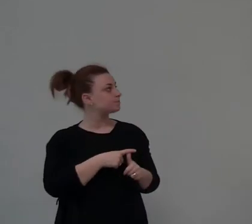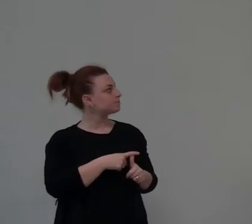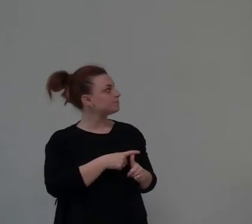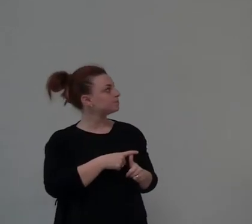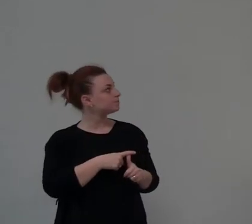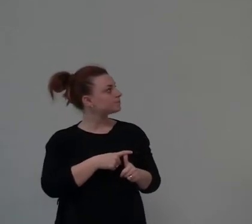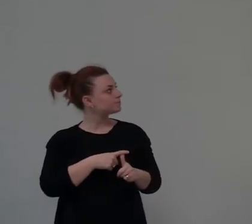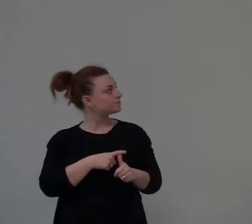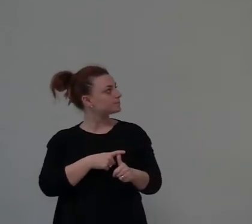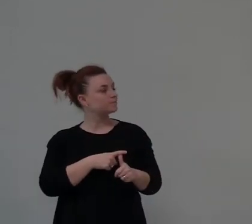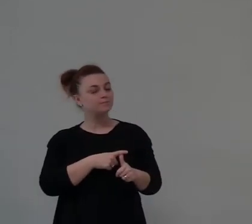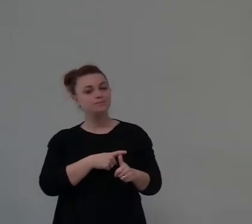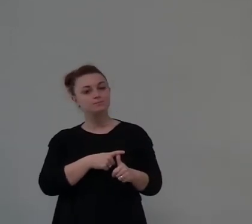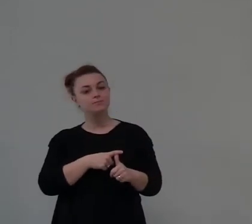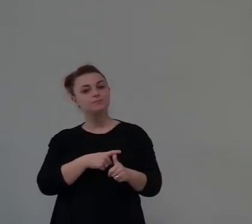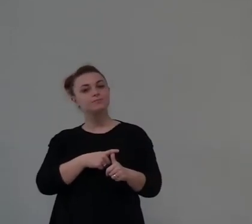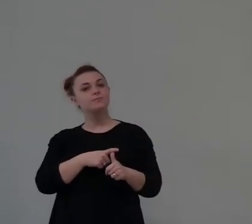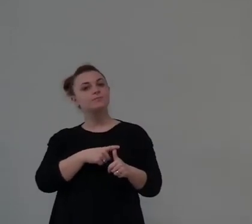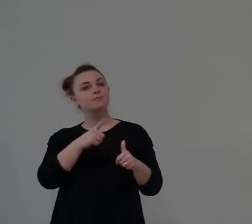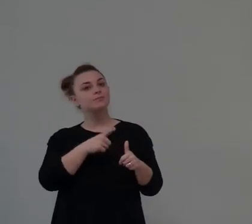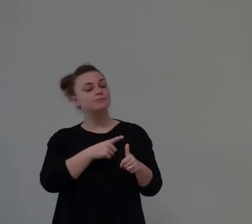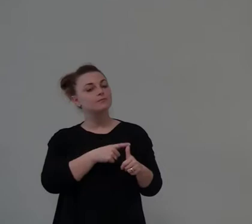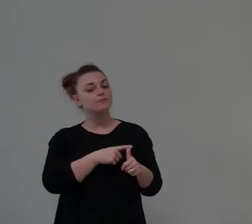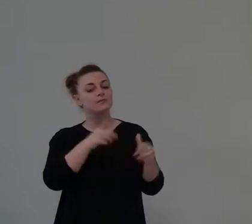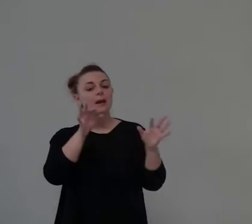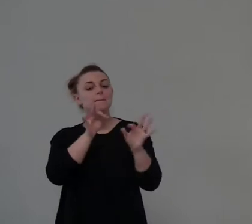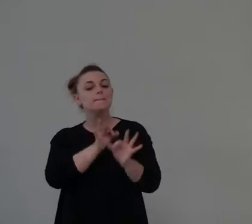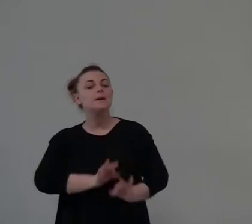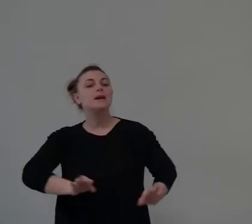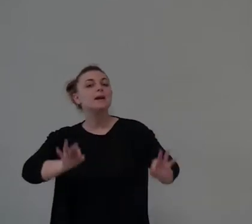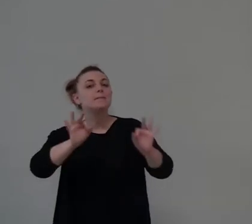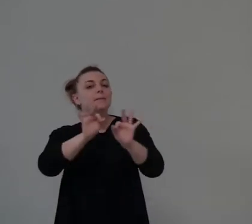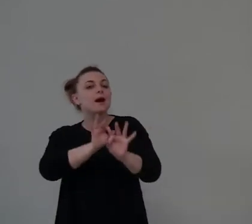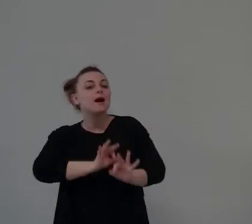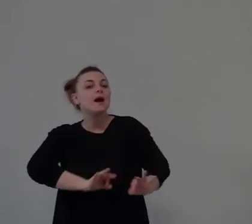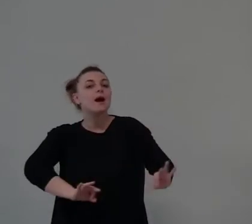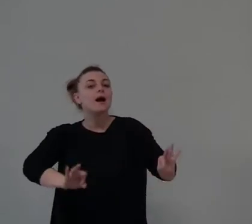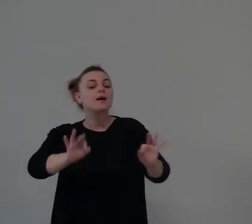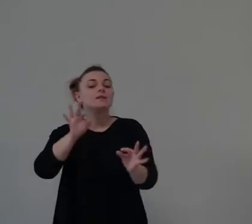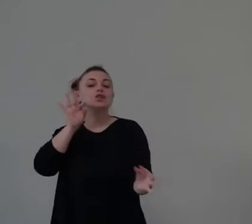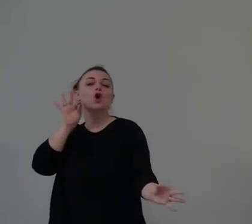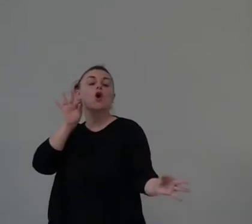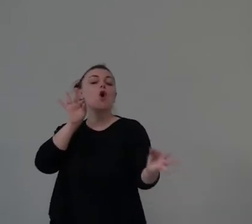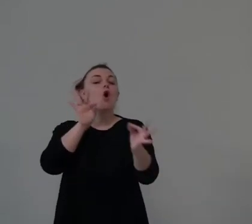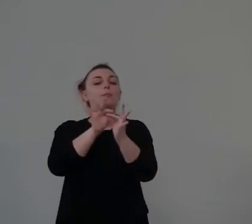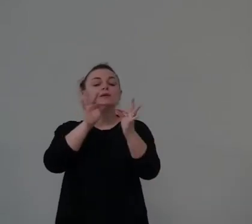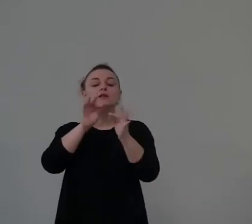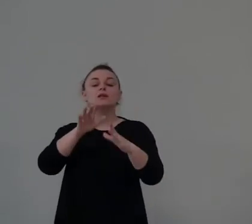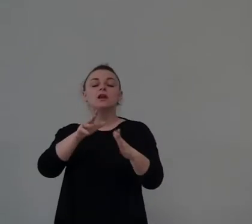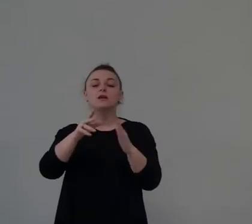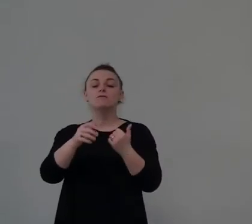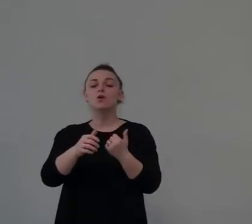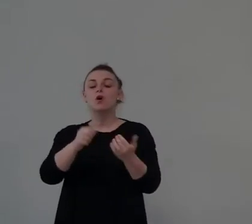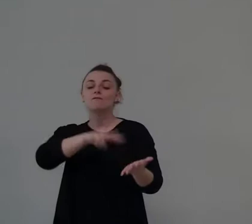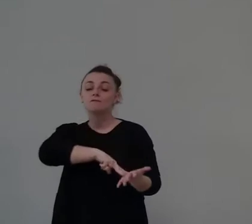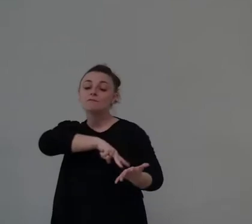scritti. Il segno è: preparati per annunciare il Vangelo. Preparati